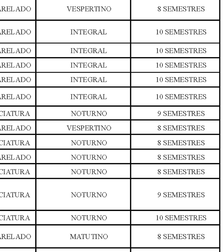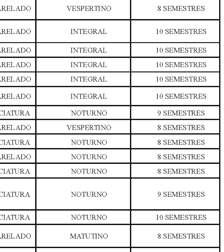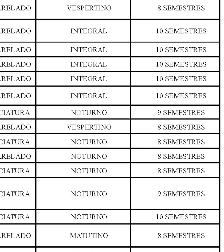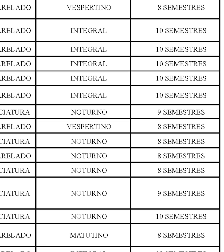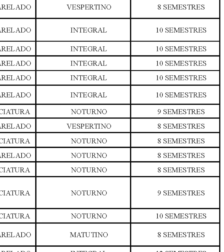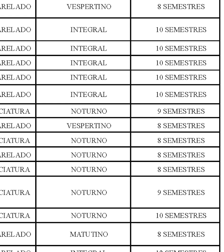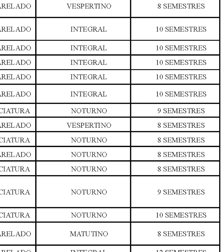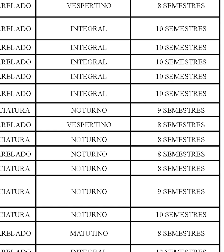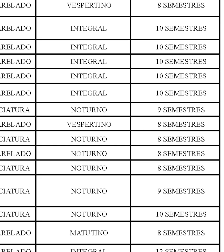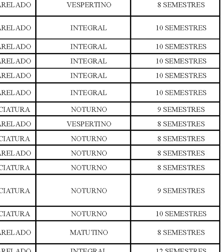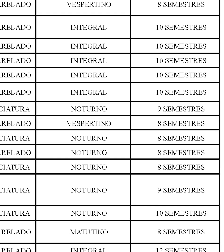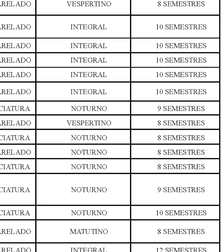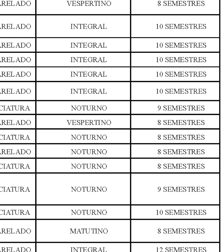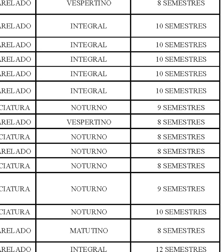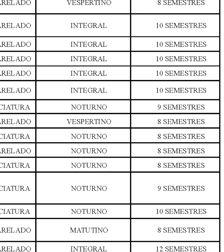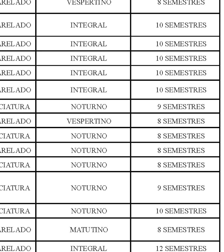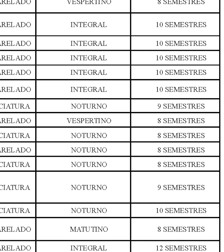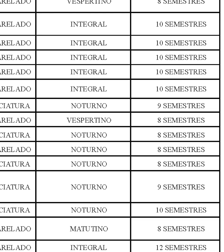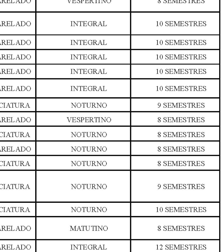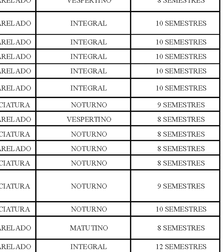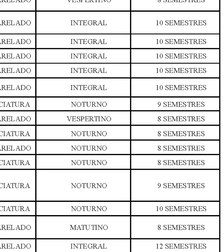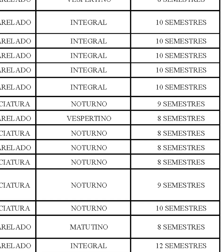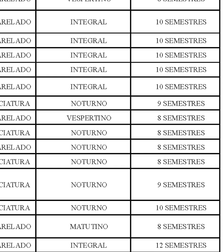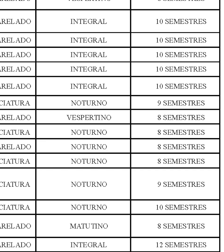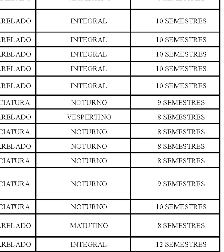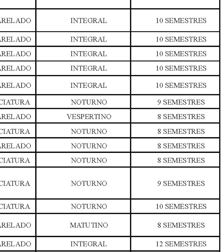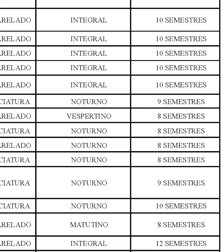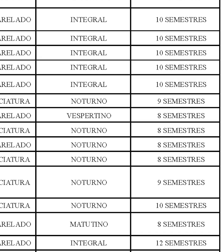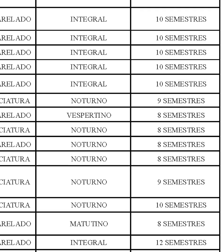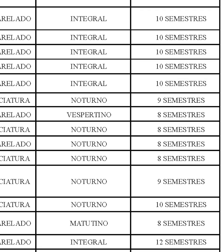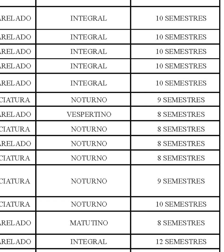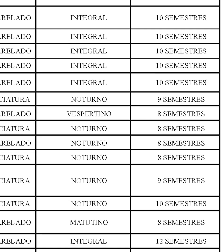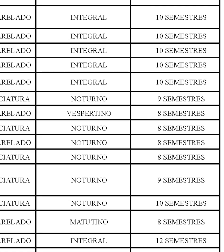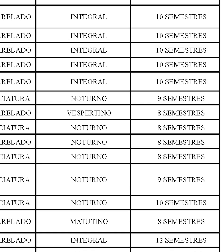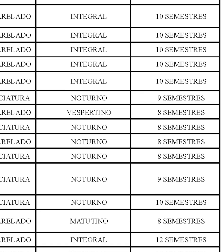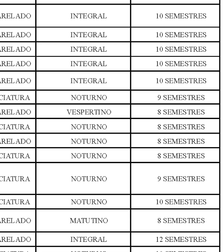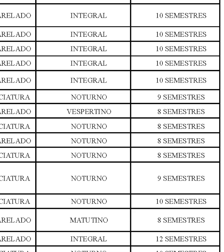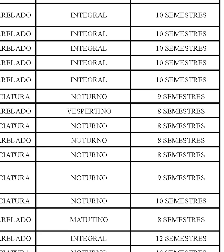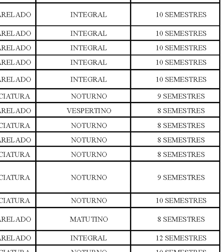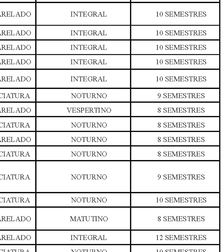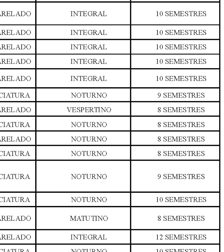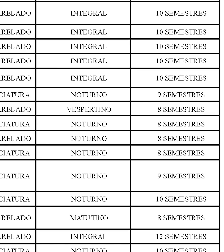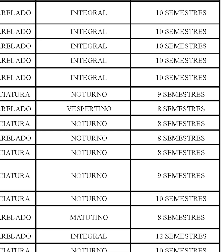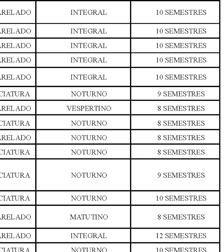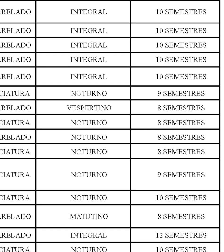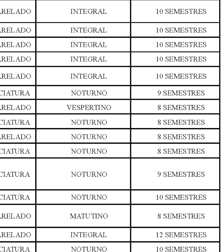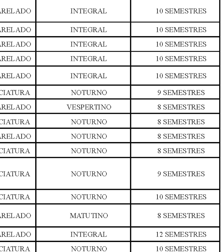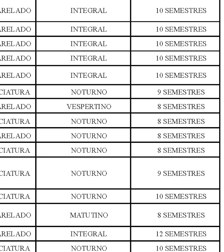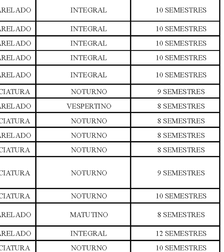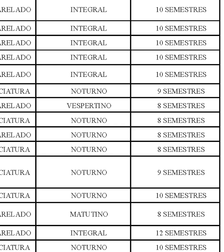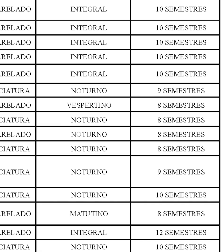semestres. Letras, Espanhol e Português como línguas estrangeiras. licenciatura, noturno, 9